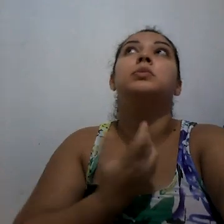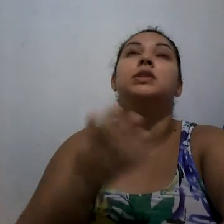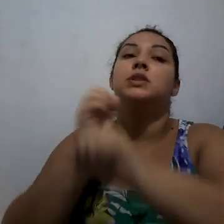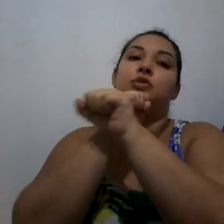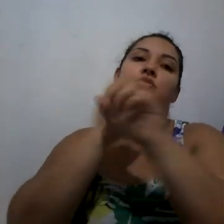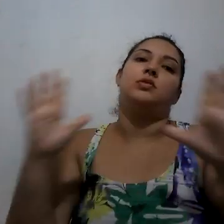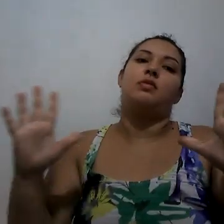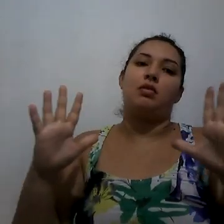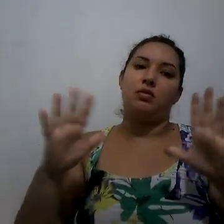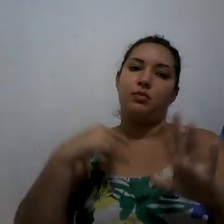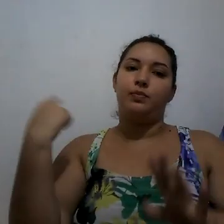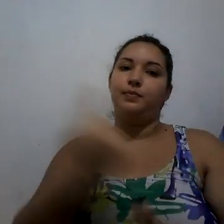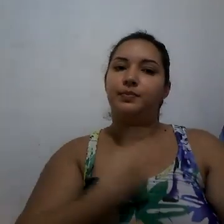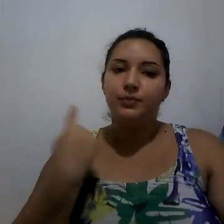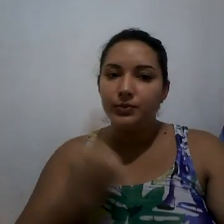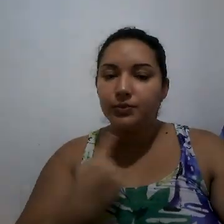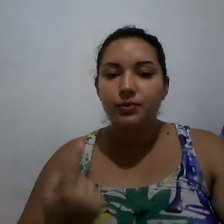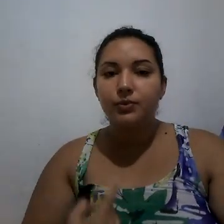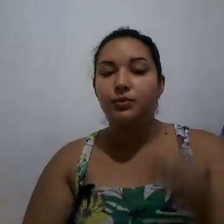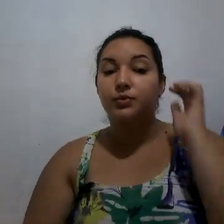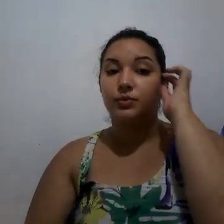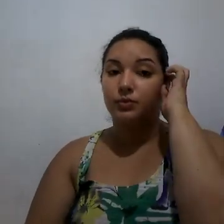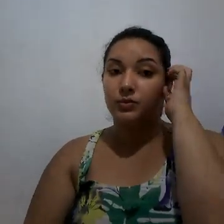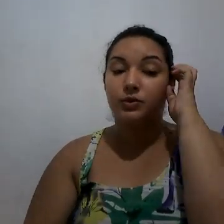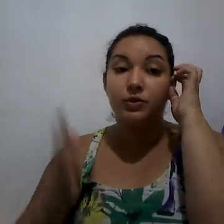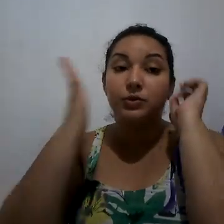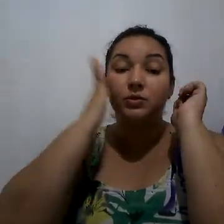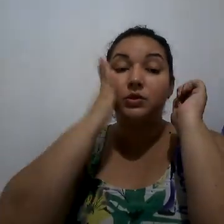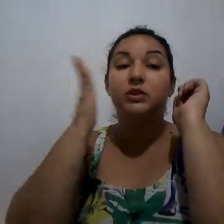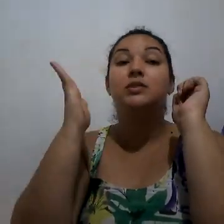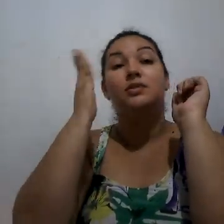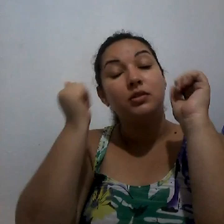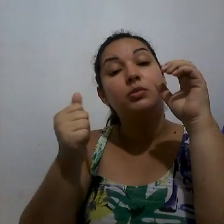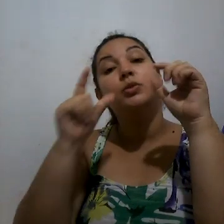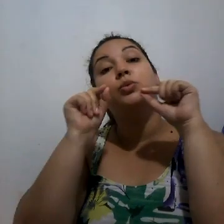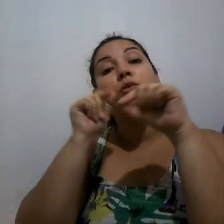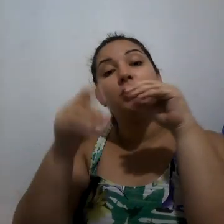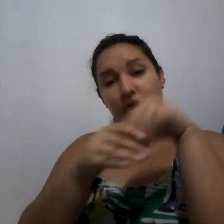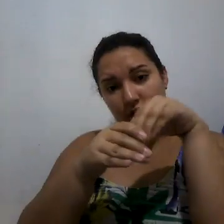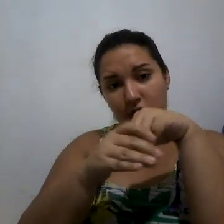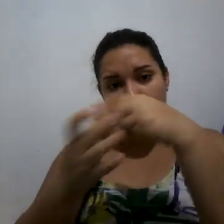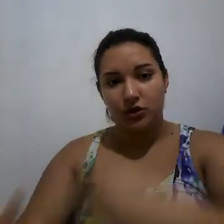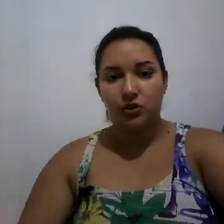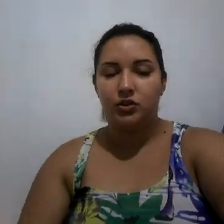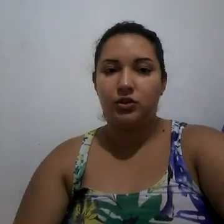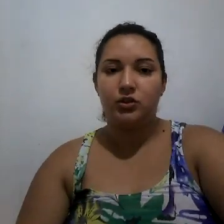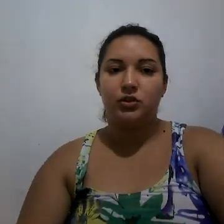para nós, que nós possamos entender e saber o que tinha lá dentro, ok? Então, essa aqui é a